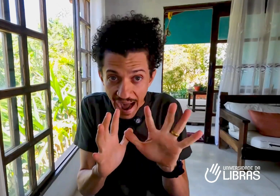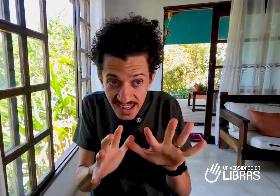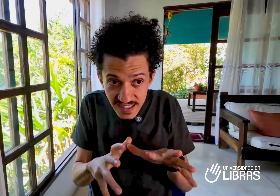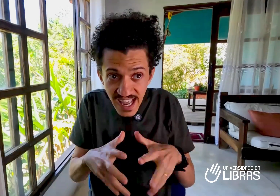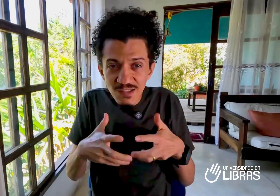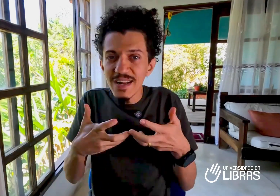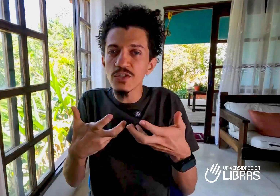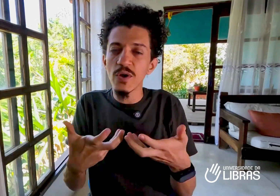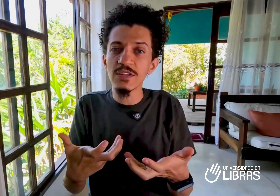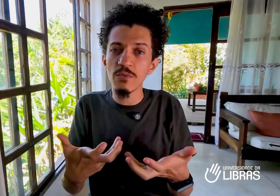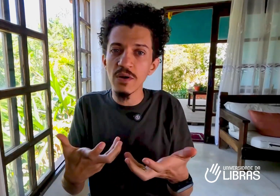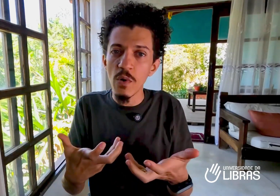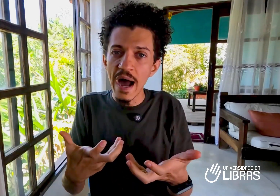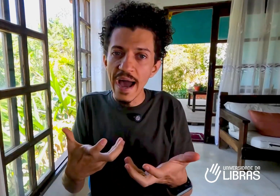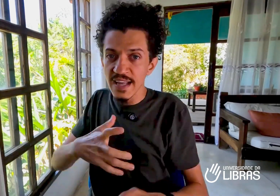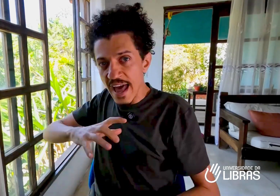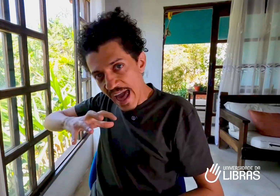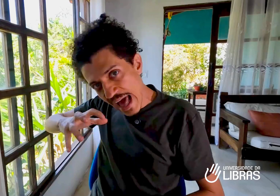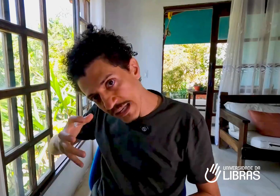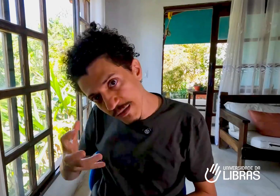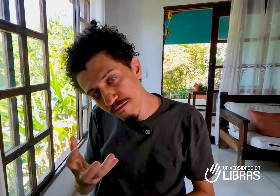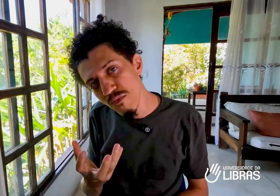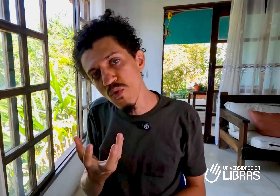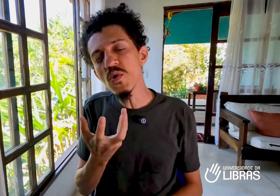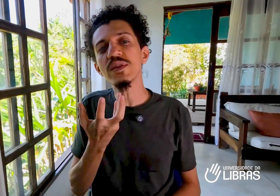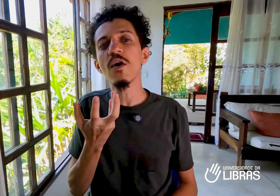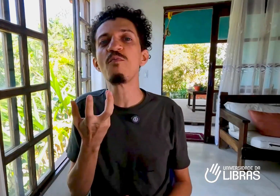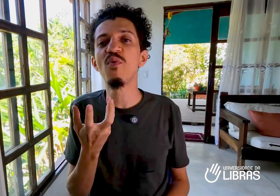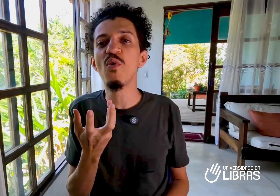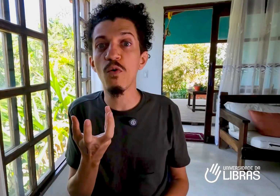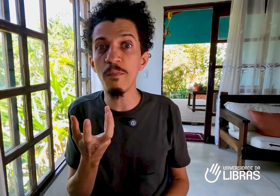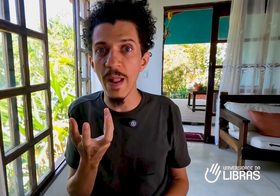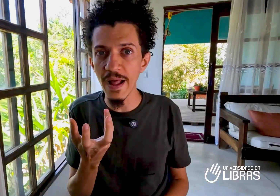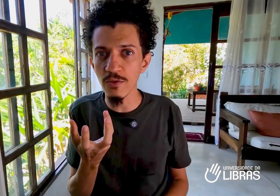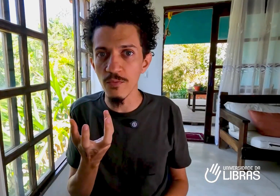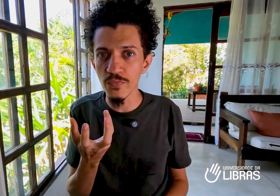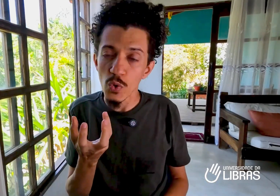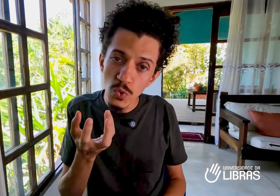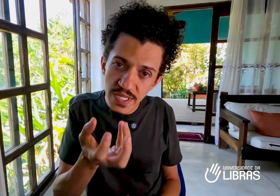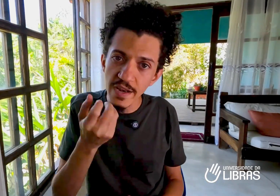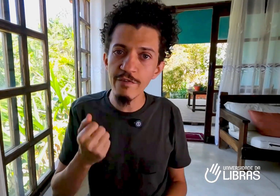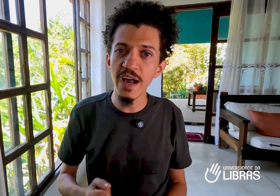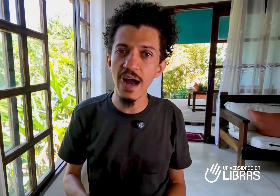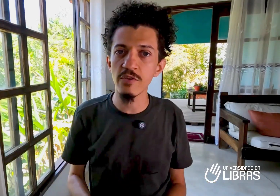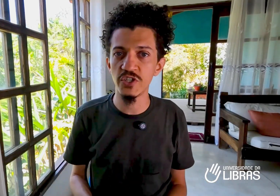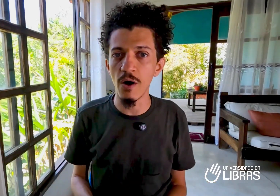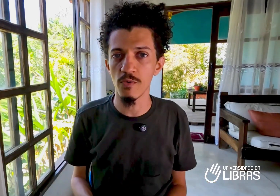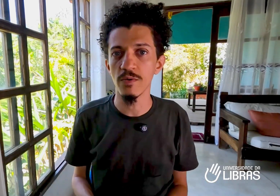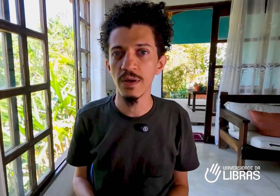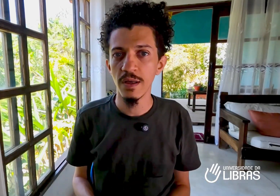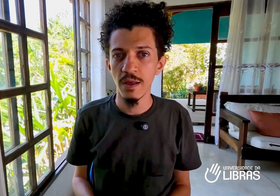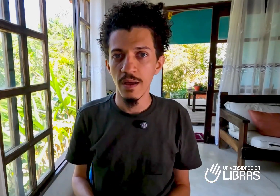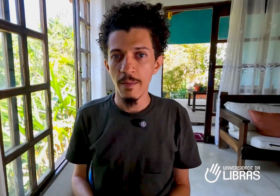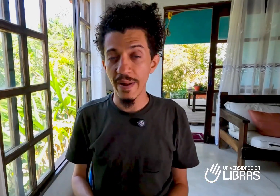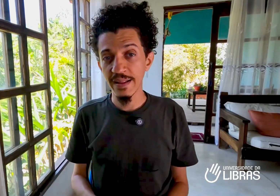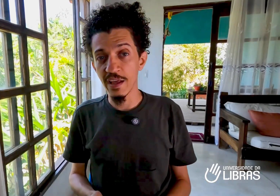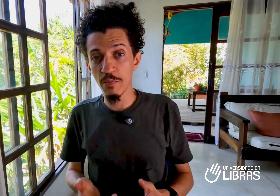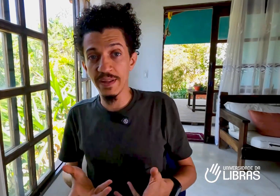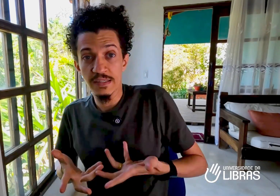as expressões não manuais, elas mudam por completo o significado de algo, para ter uma